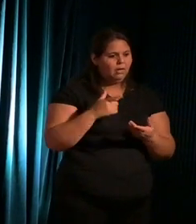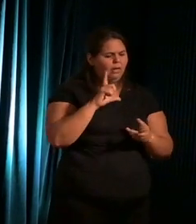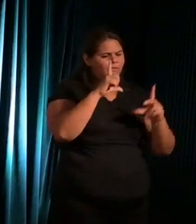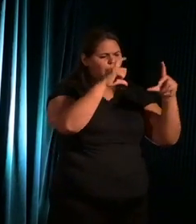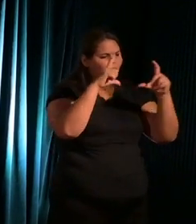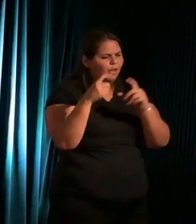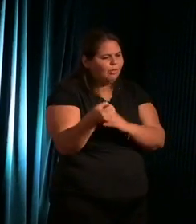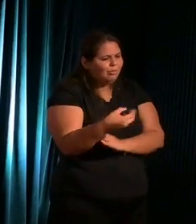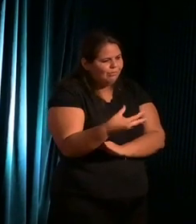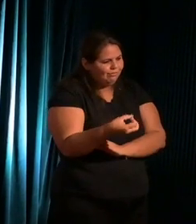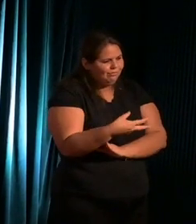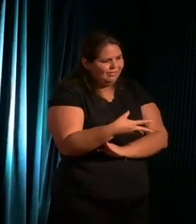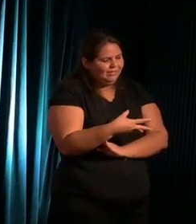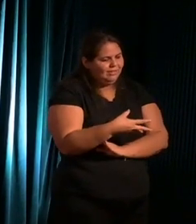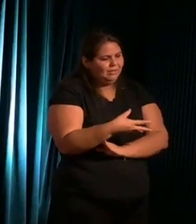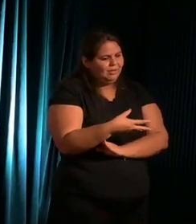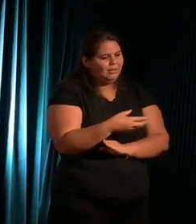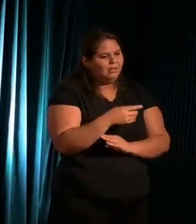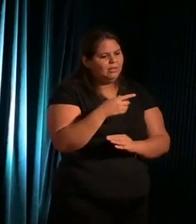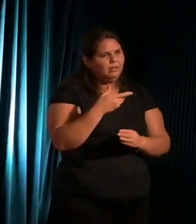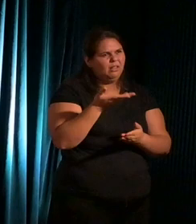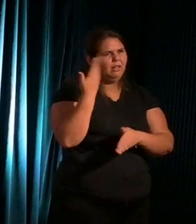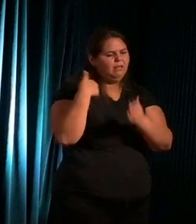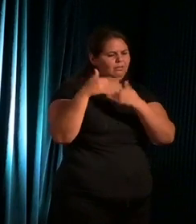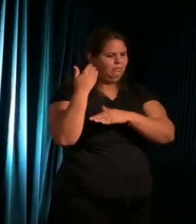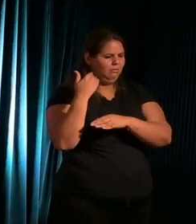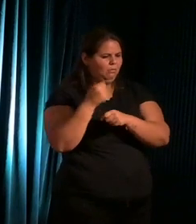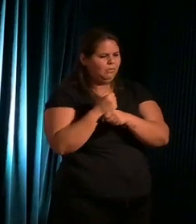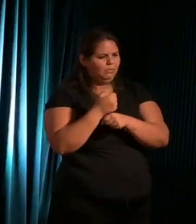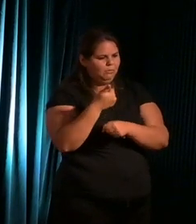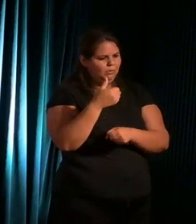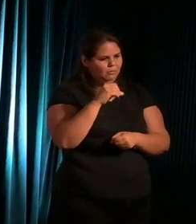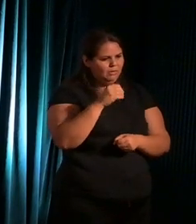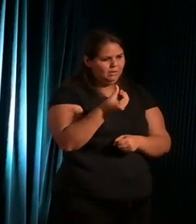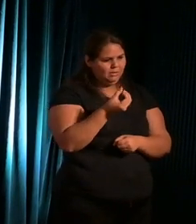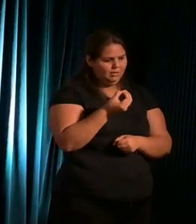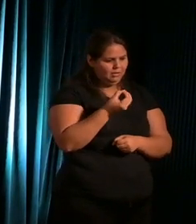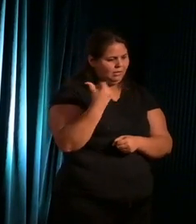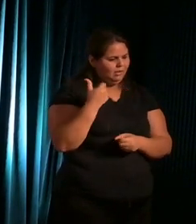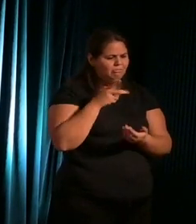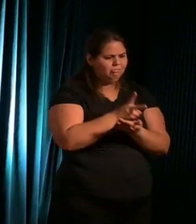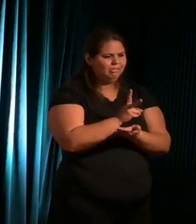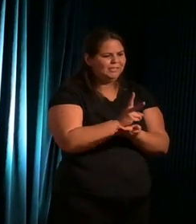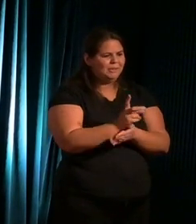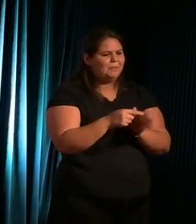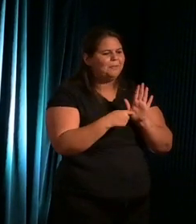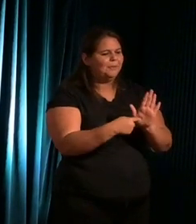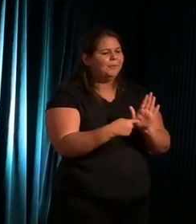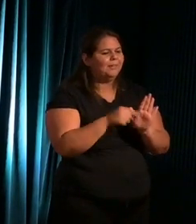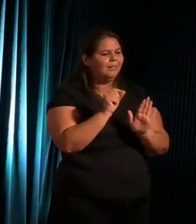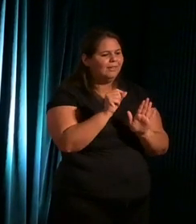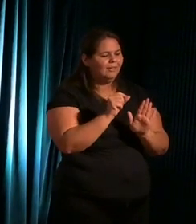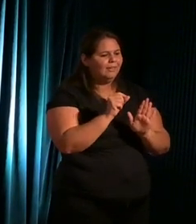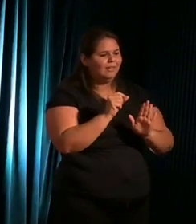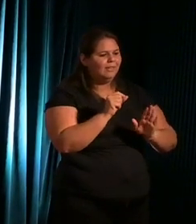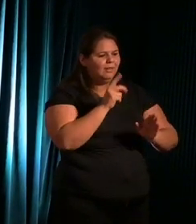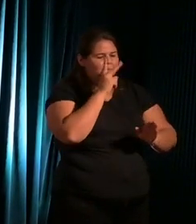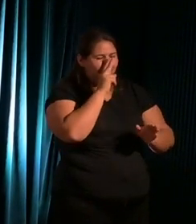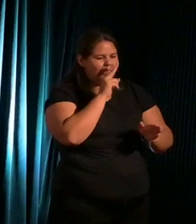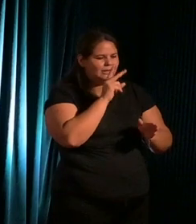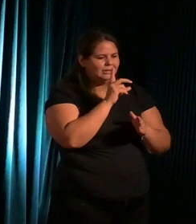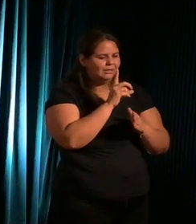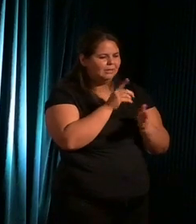contemporânea. E nos anos 60 ele já trabalhava claramente com a noção da encenação, da